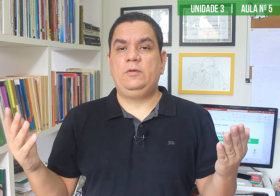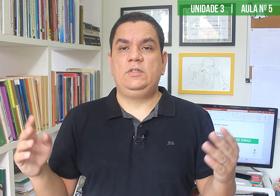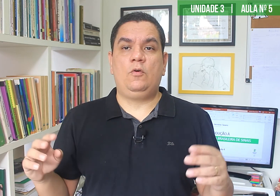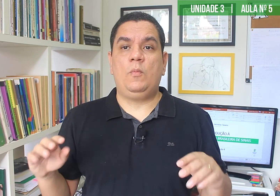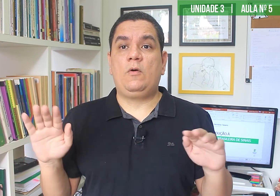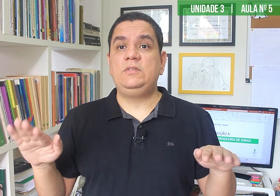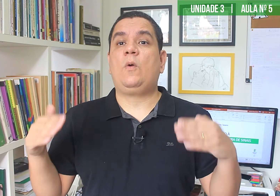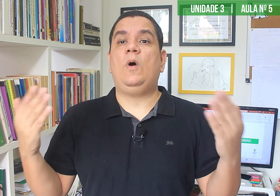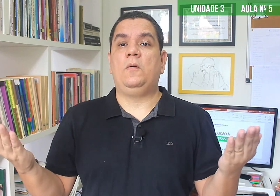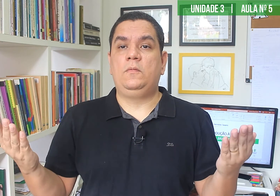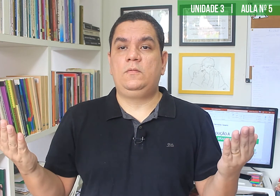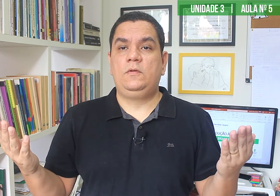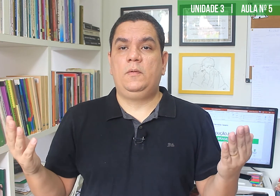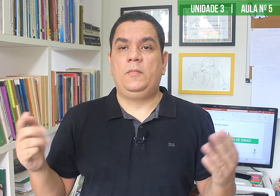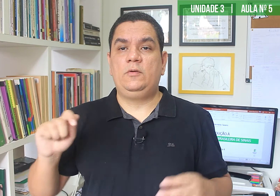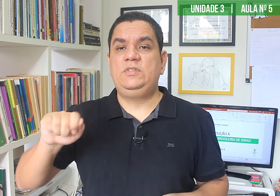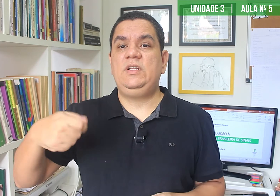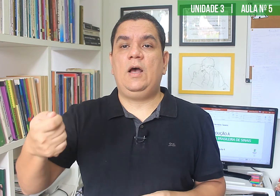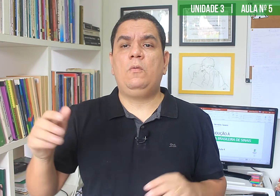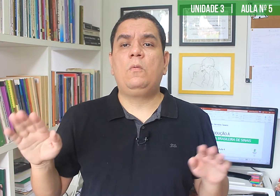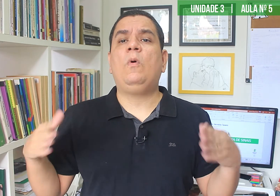perguntando alguma coisa, qual? O sinal qual?